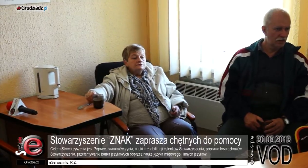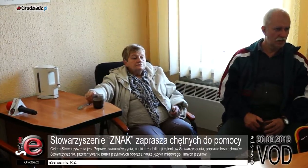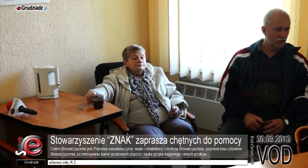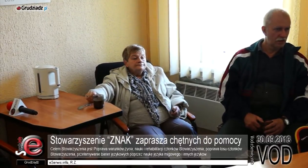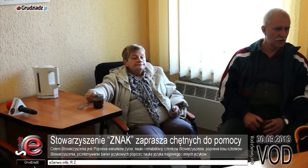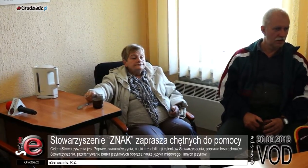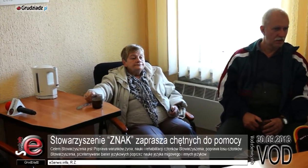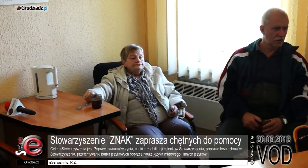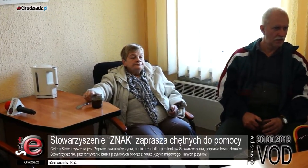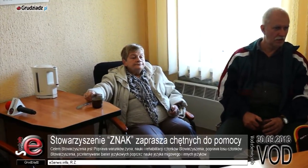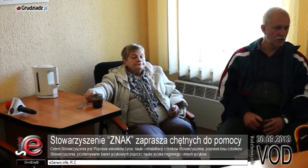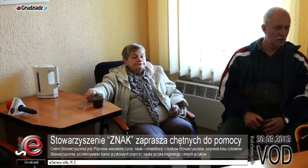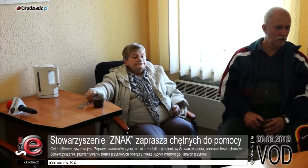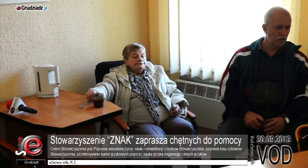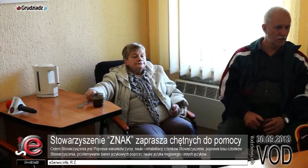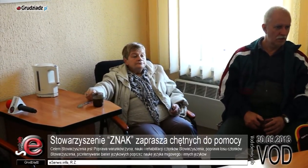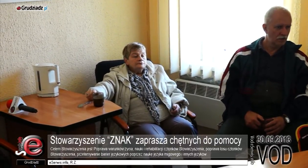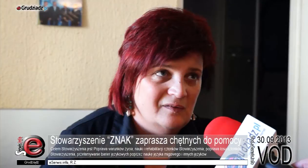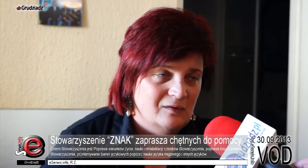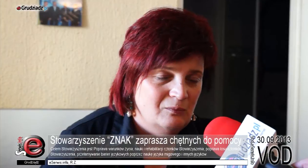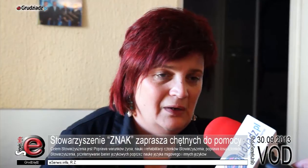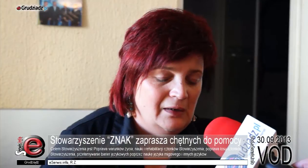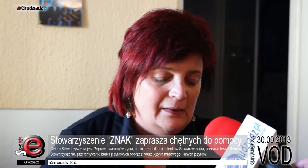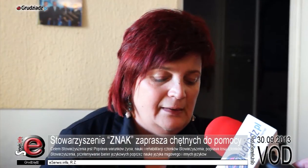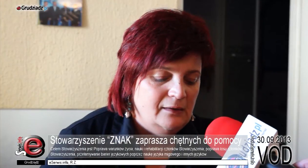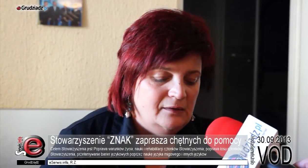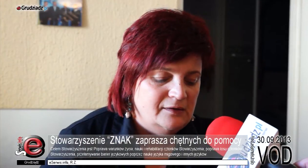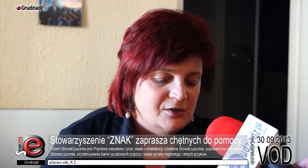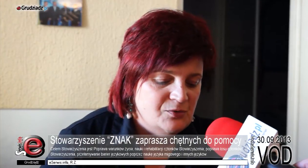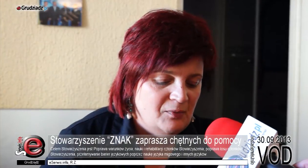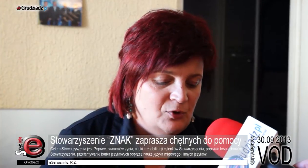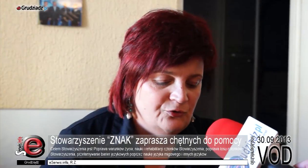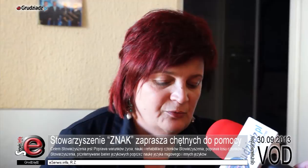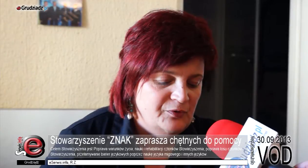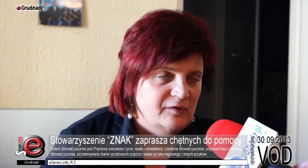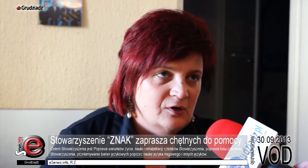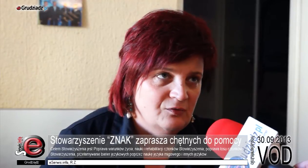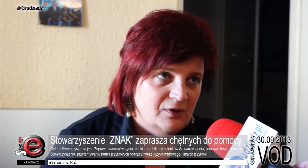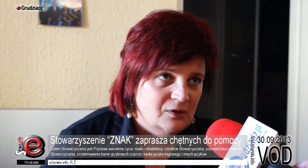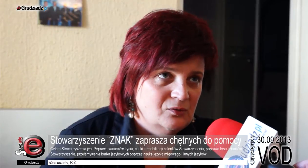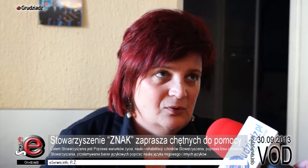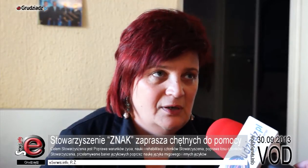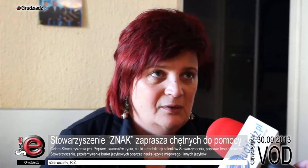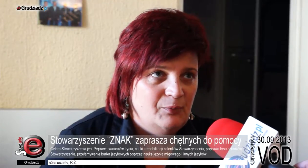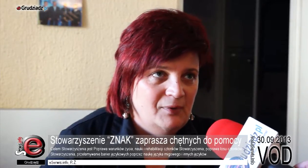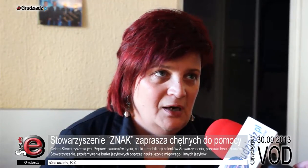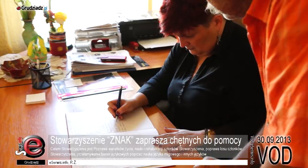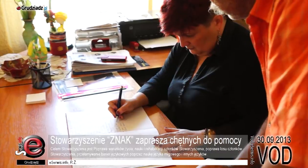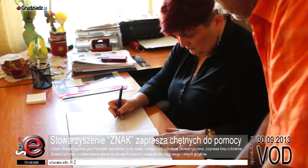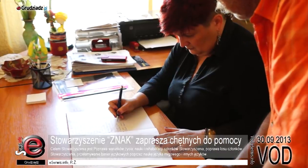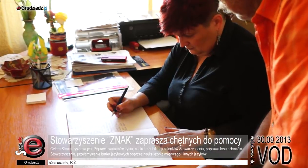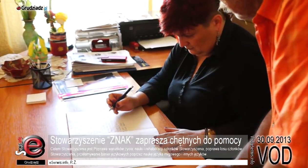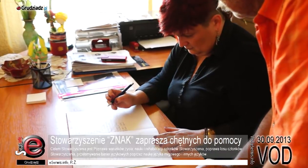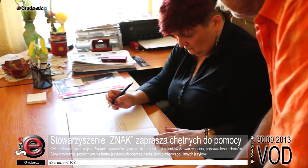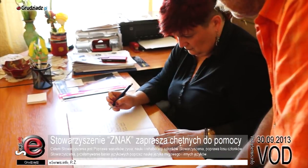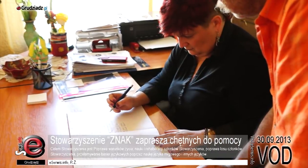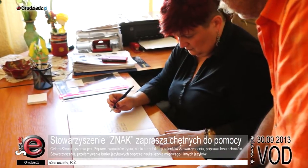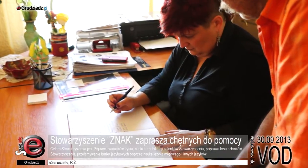Grudziądz. Jak mówi Ewa Cieślakowska, stowarzyszenie zrzesza osoby niepełnosprawne i pełnosprawne, których obecność i pomoc